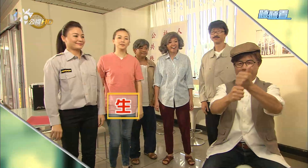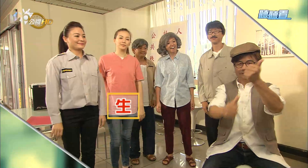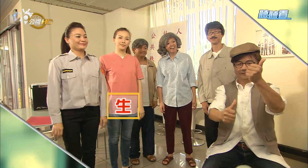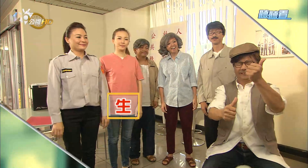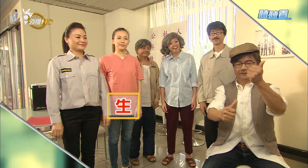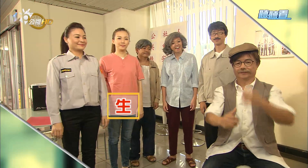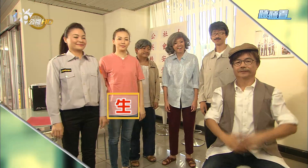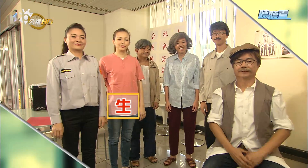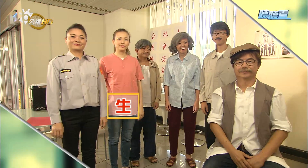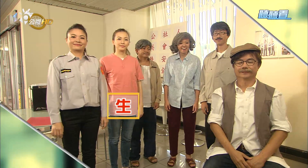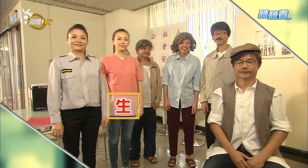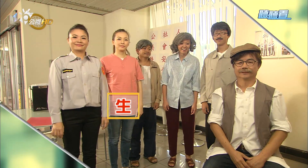生